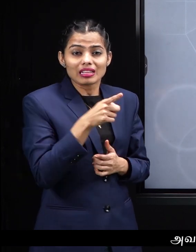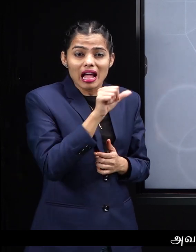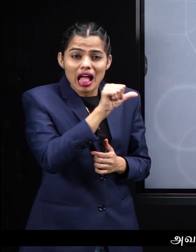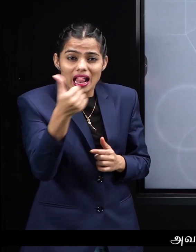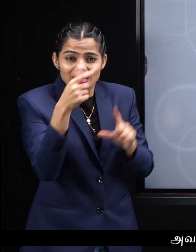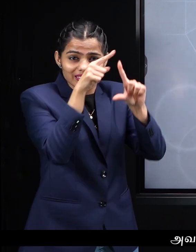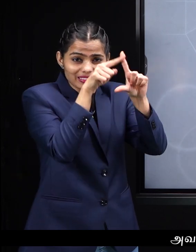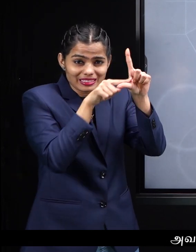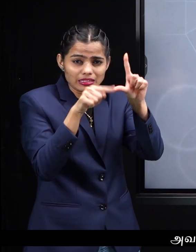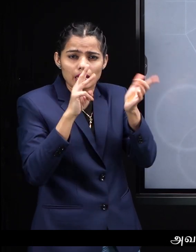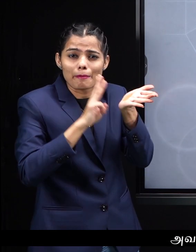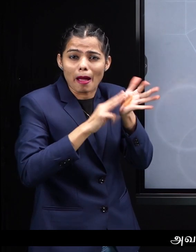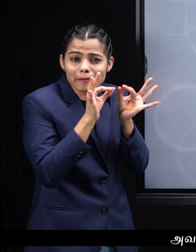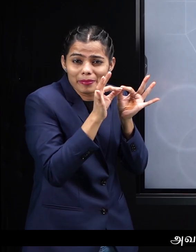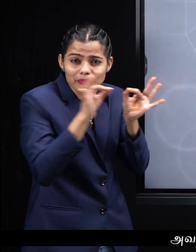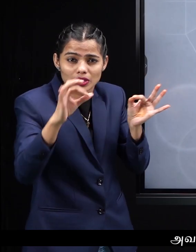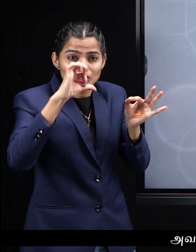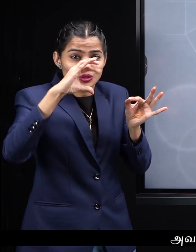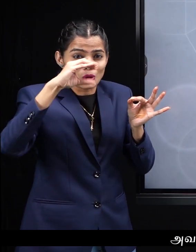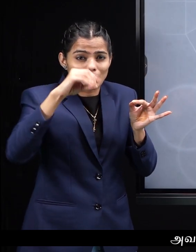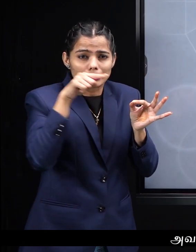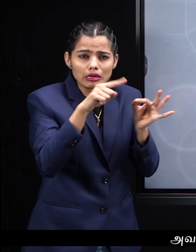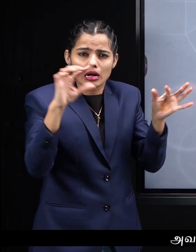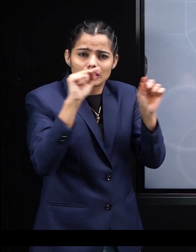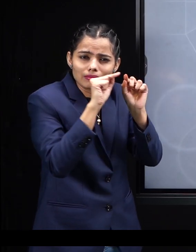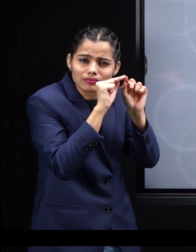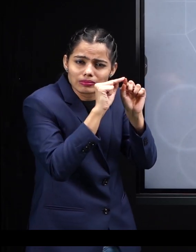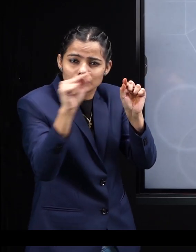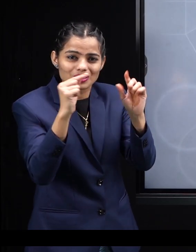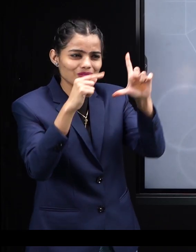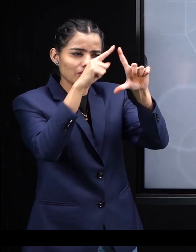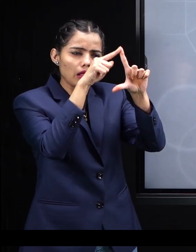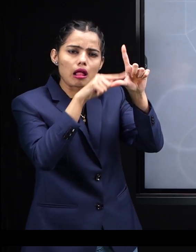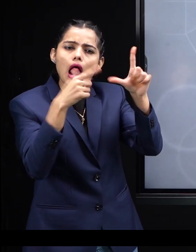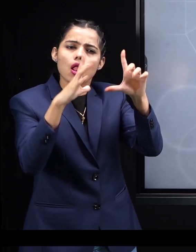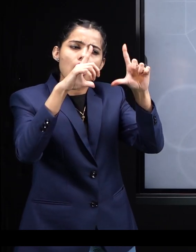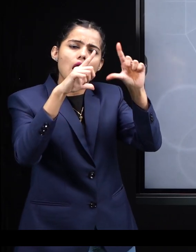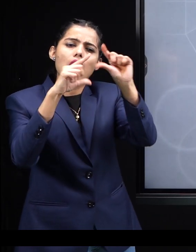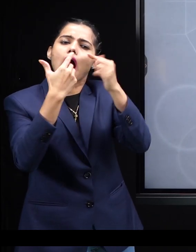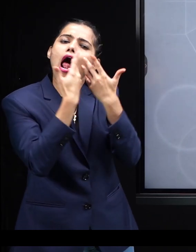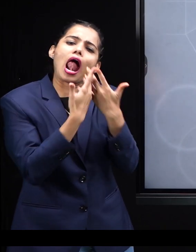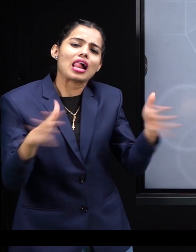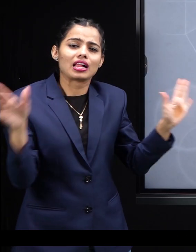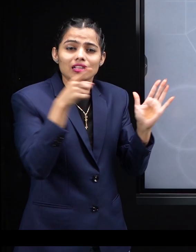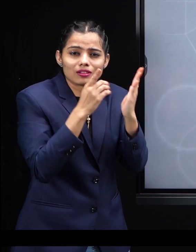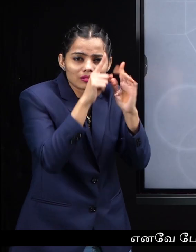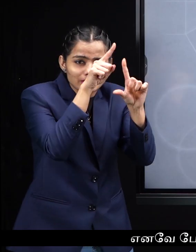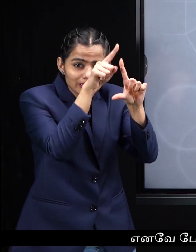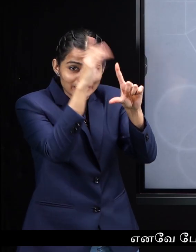அவர்களின் கைகளின் நீளத்தை பொருட்படுத்தாமல் சரியாக 90 பாகையில் வலது கோண அளவீடு. எனவே முன்மொழி